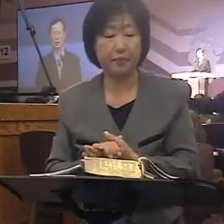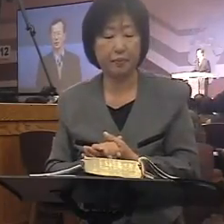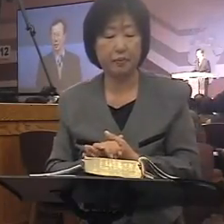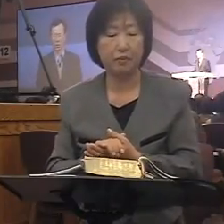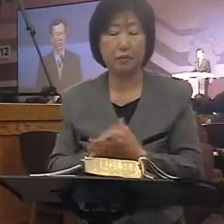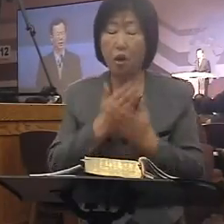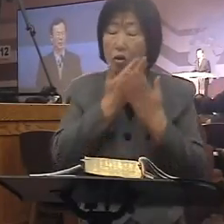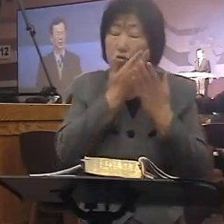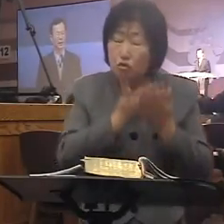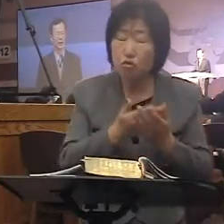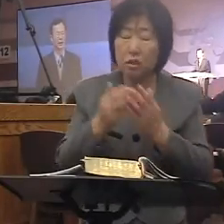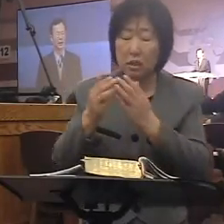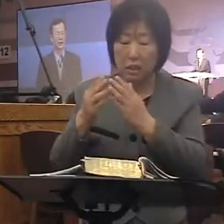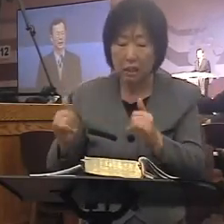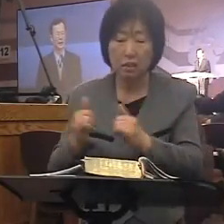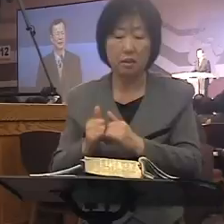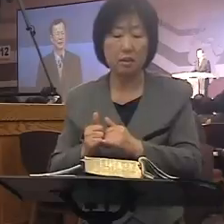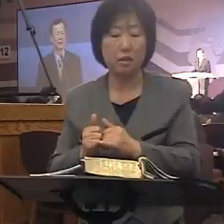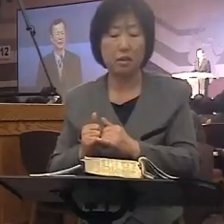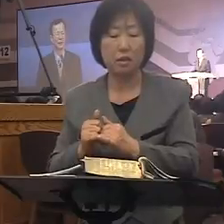우리 중직자는 나오셔야 됩니다.